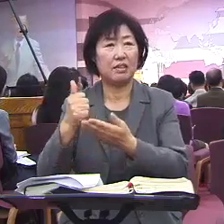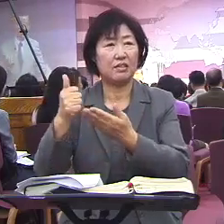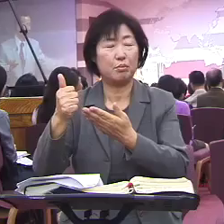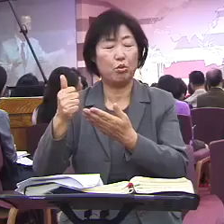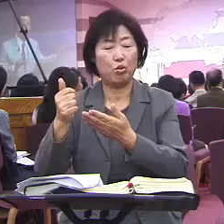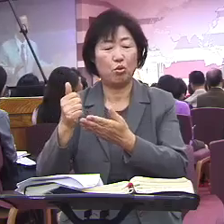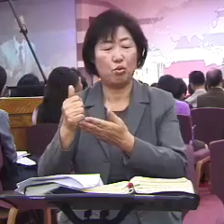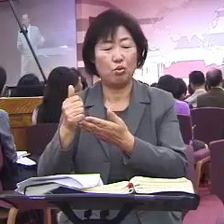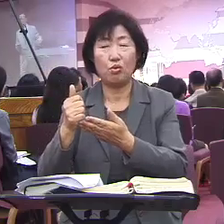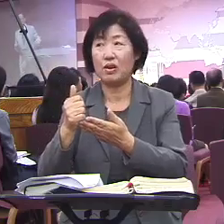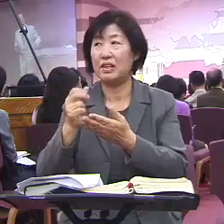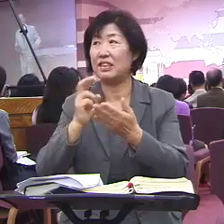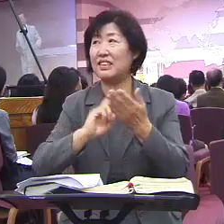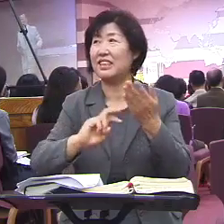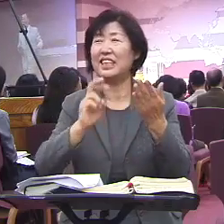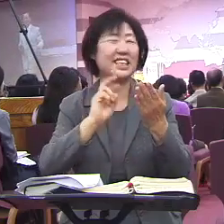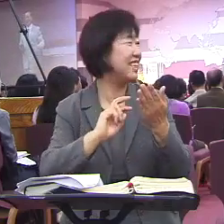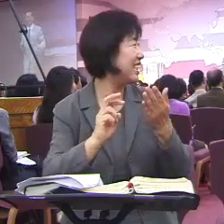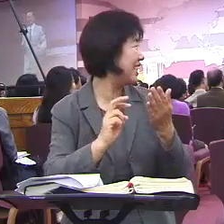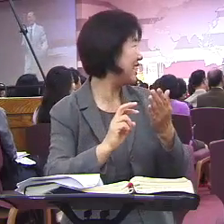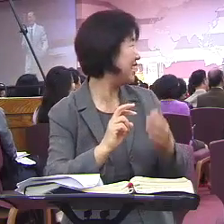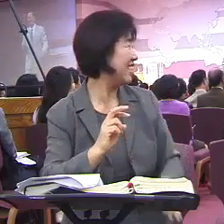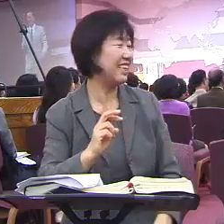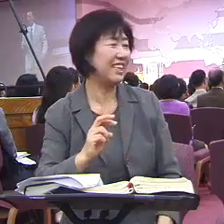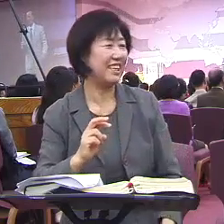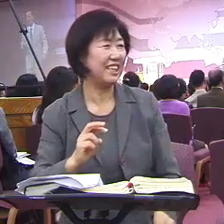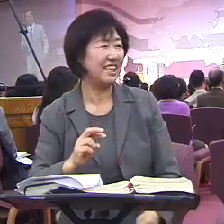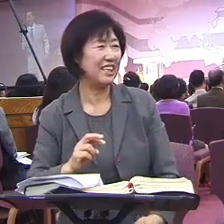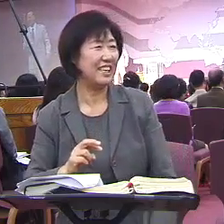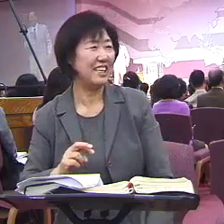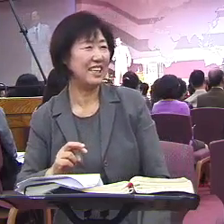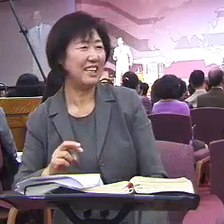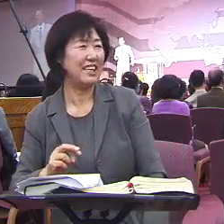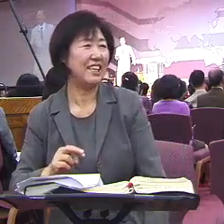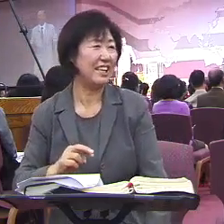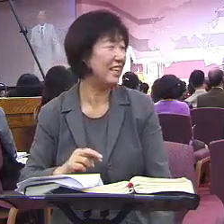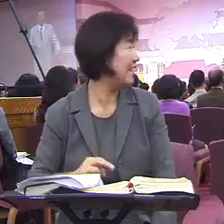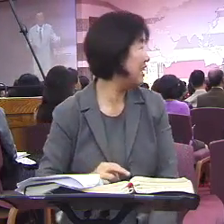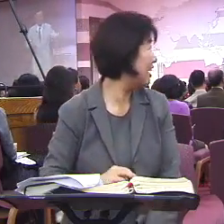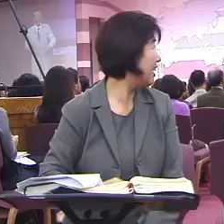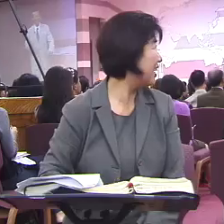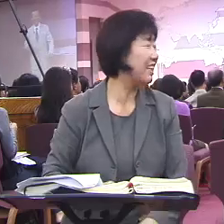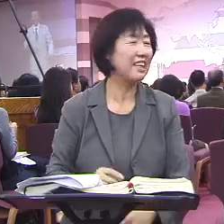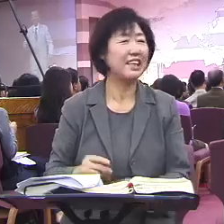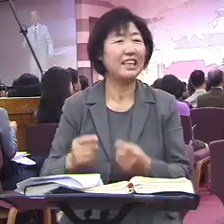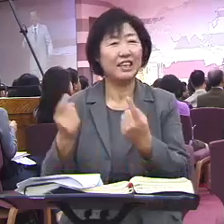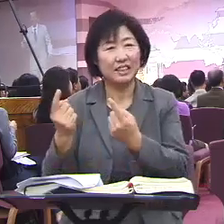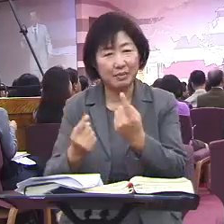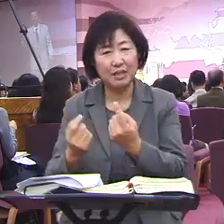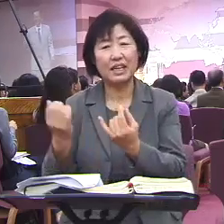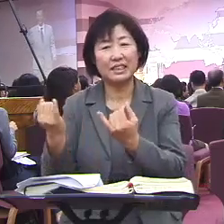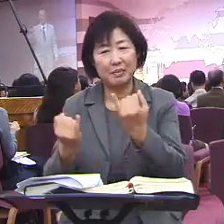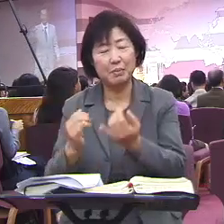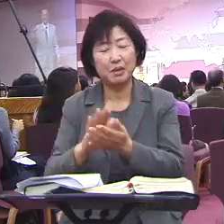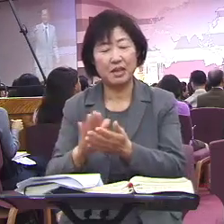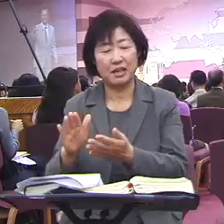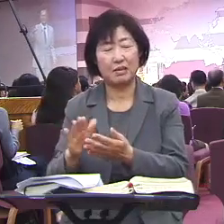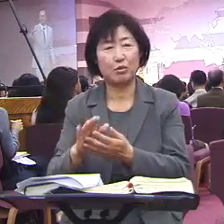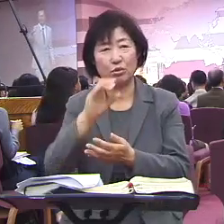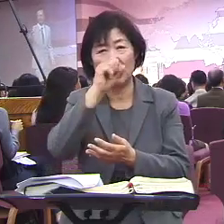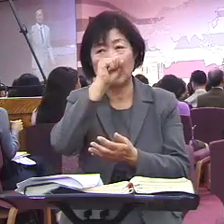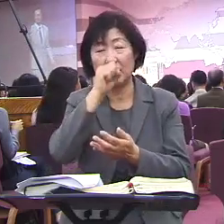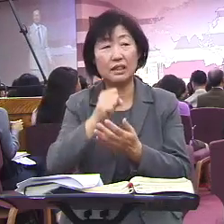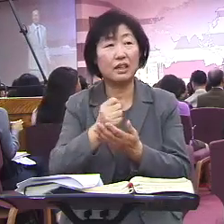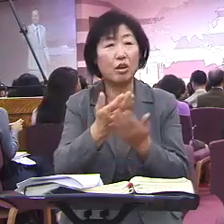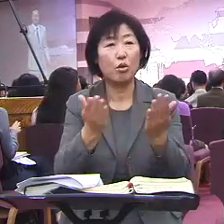하나님께서요, 사랑되는 훨씬 좋네. 식사합니다. 네, 형제입니다. 사랑입니다. 자매입니다. 그렇게 하는 게 좋죠.